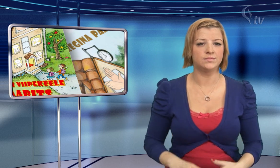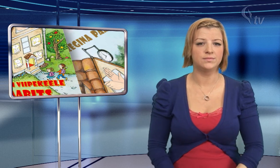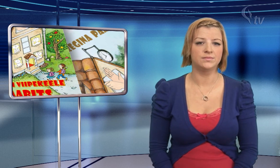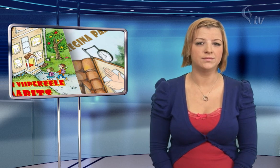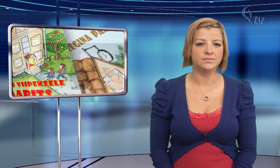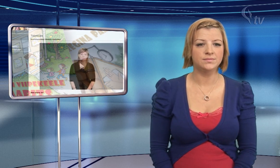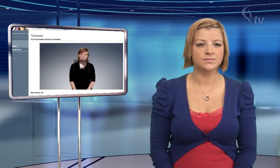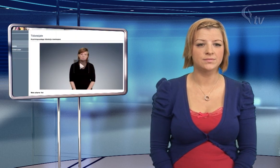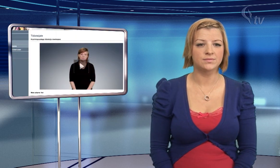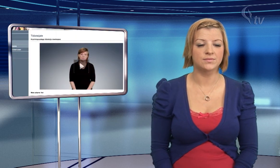läbi.